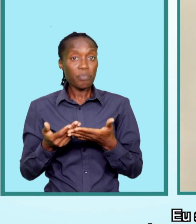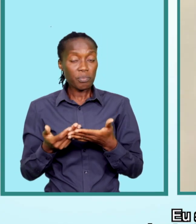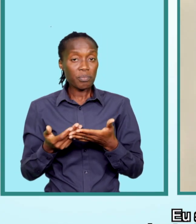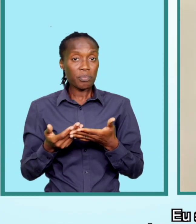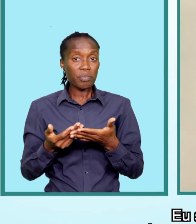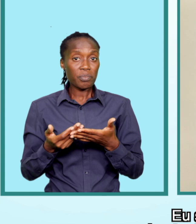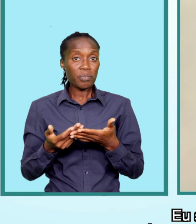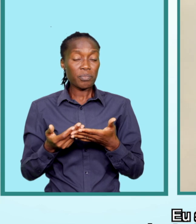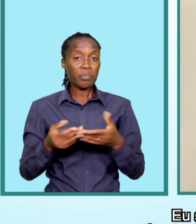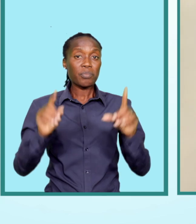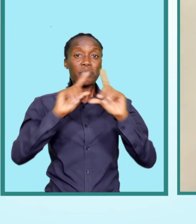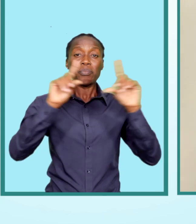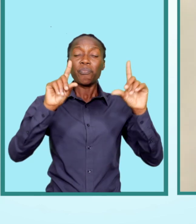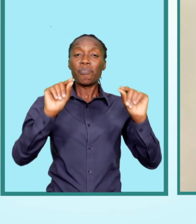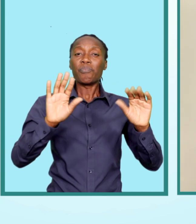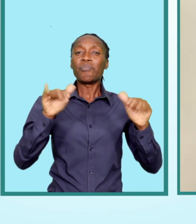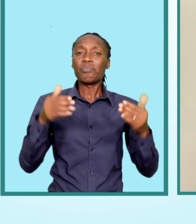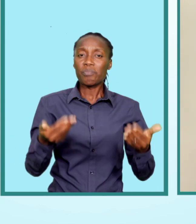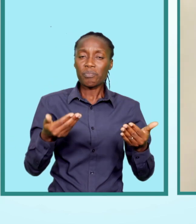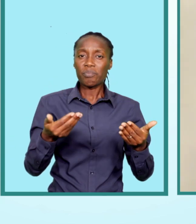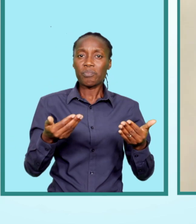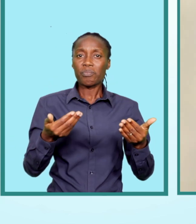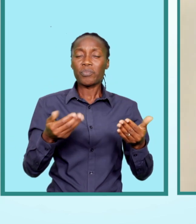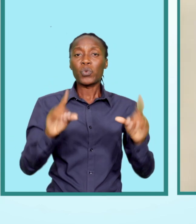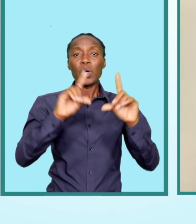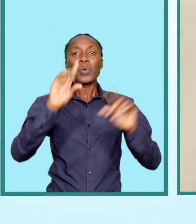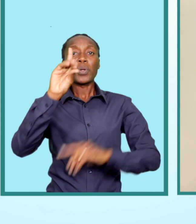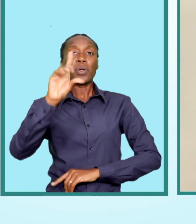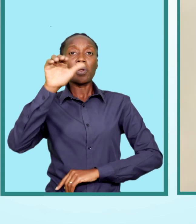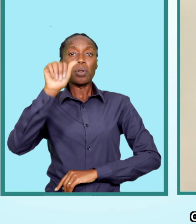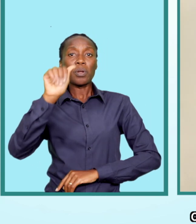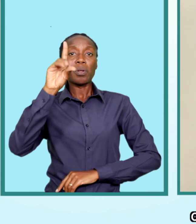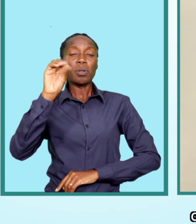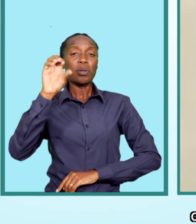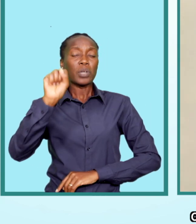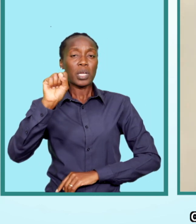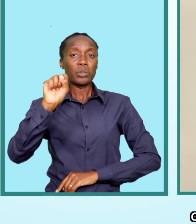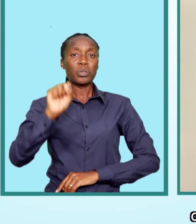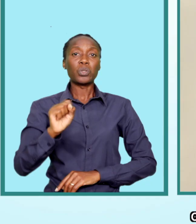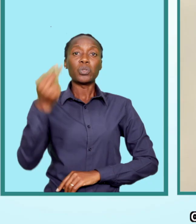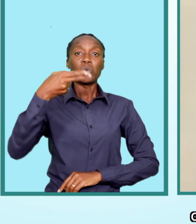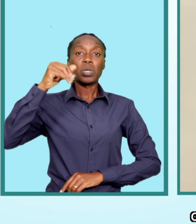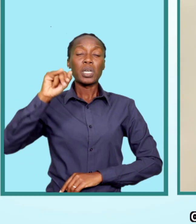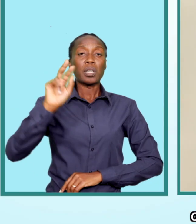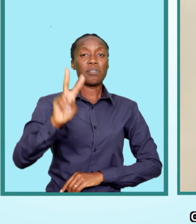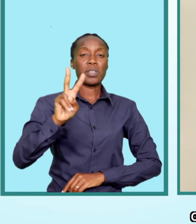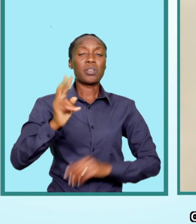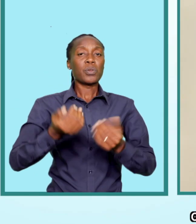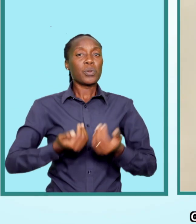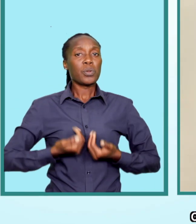Queria buscar o conhecimento, estavam interessados inclusive na questão dos dados sobre HIV, como é que os jovens